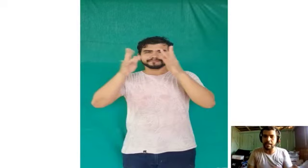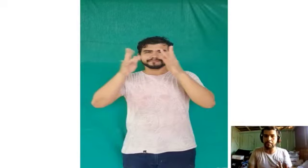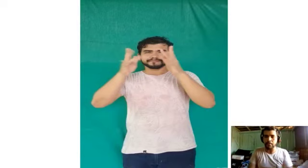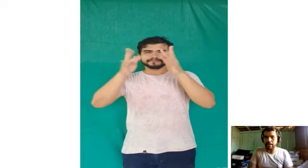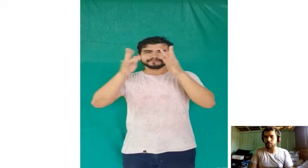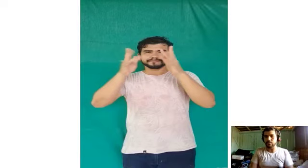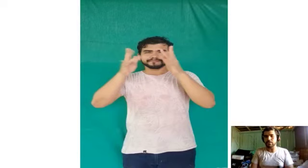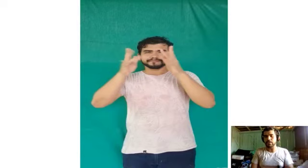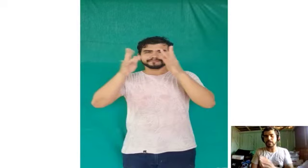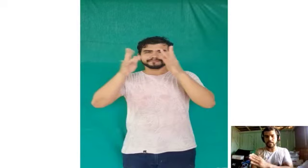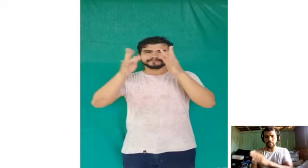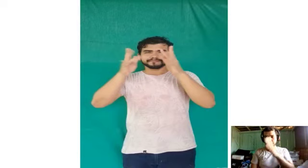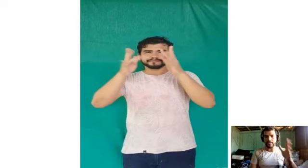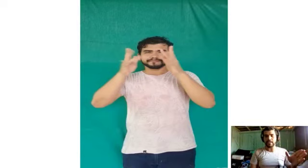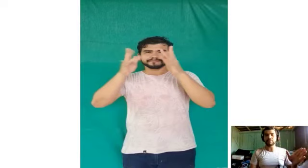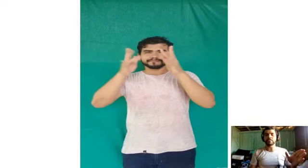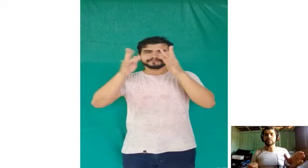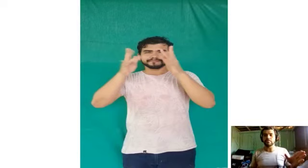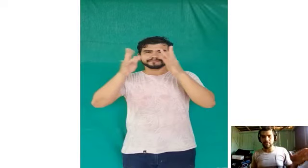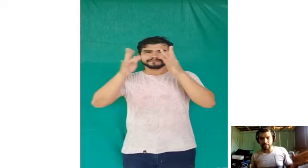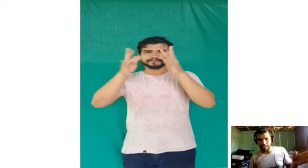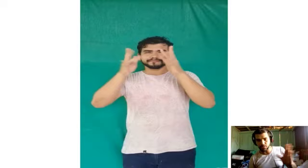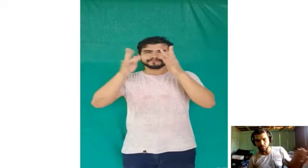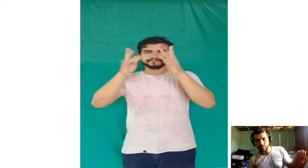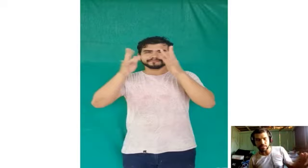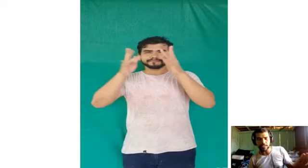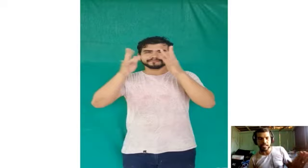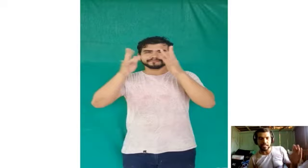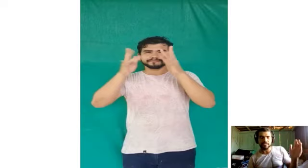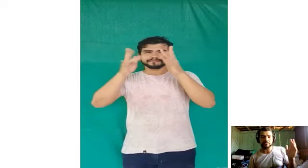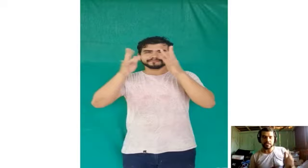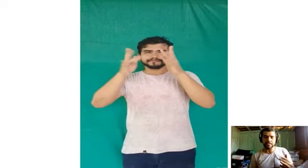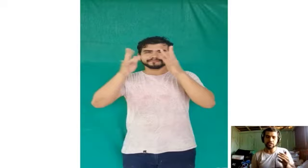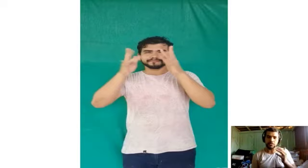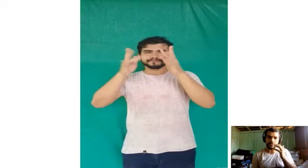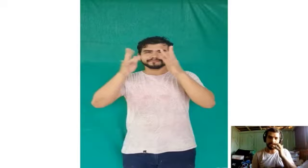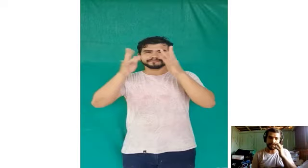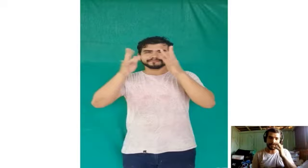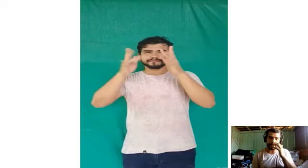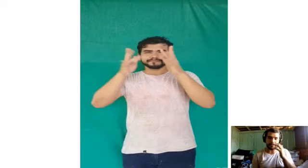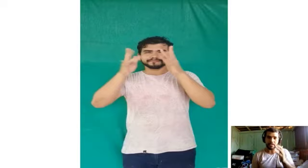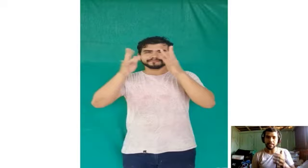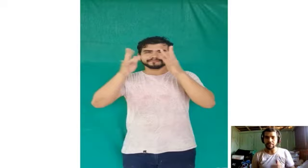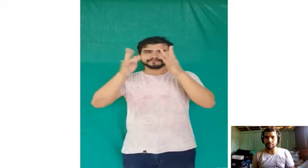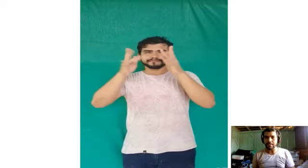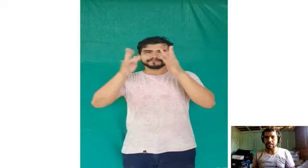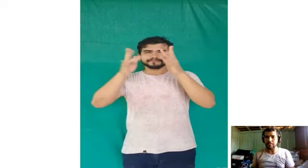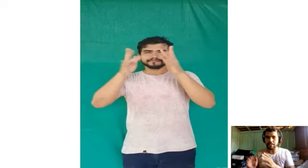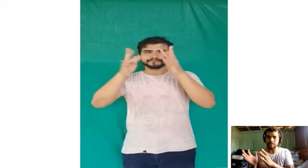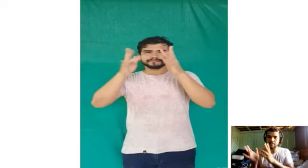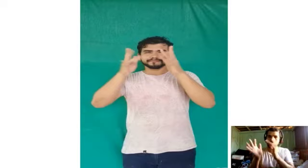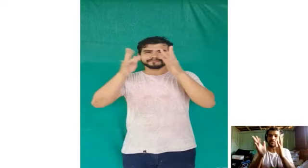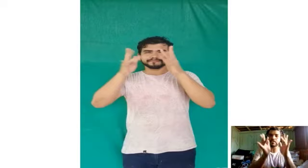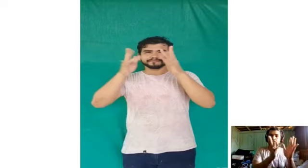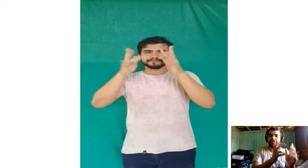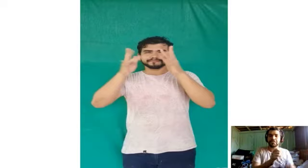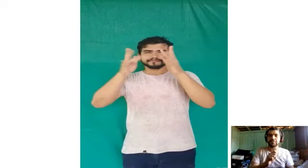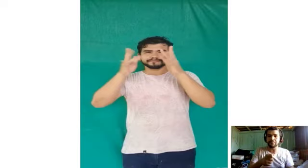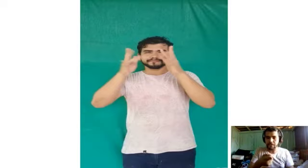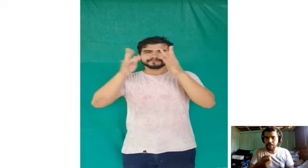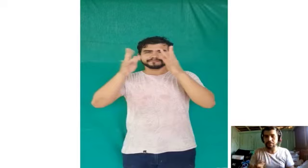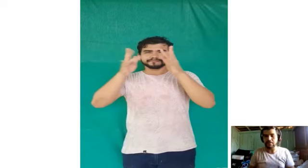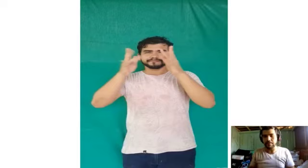linha temporal, ou seja, daqui para cá aconteceu tais coisas e são essas coisas que ele está anotando. Perceba que não é um sinal